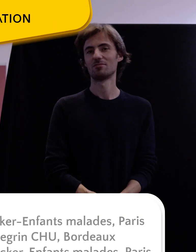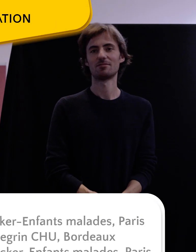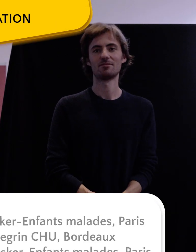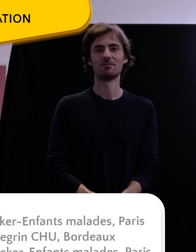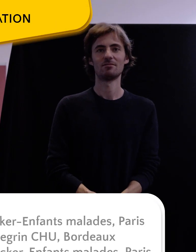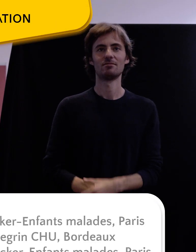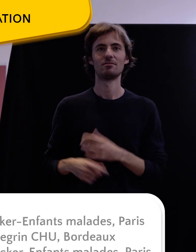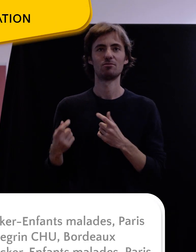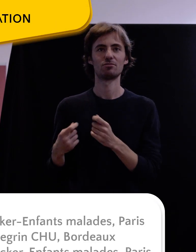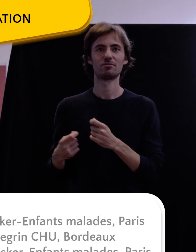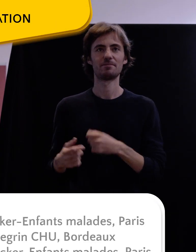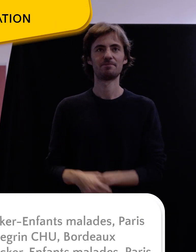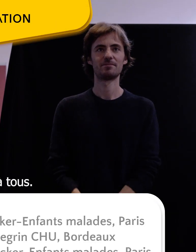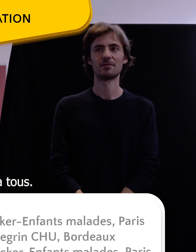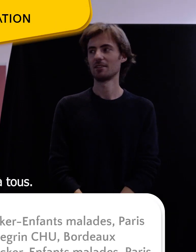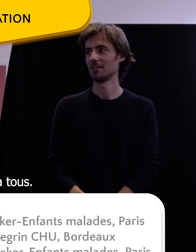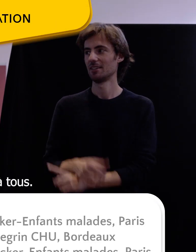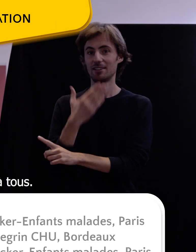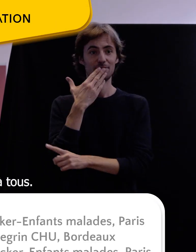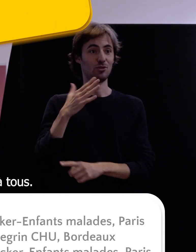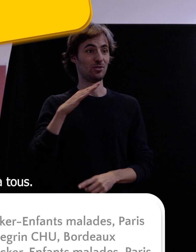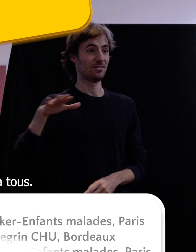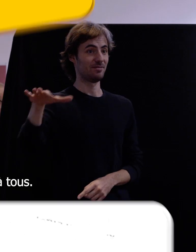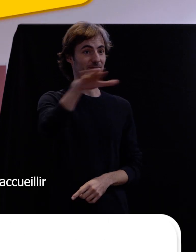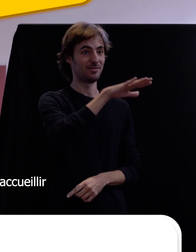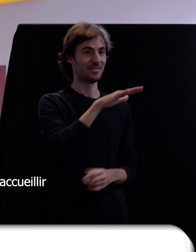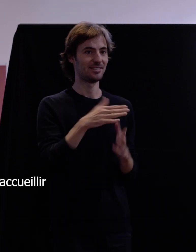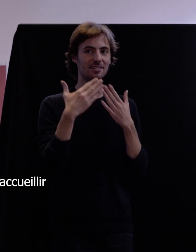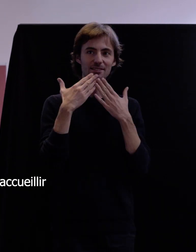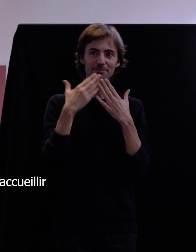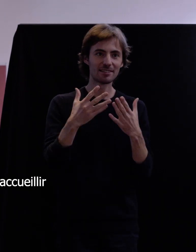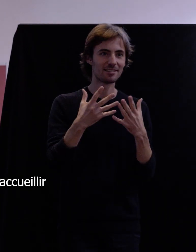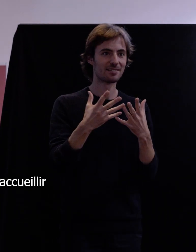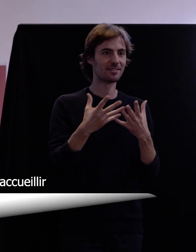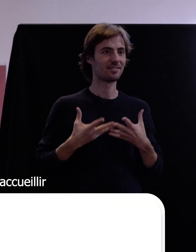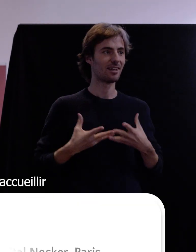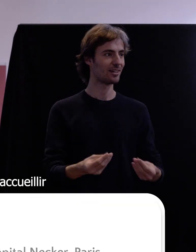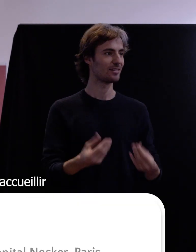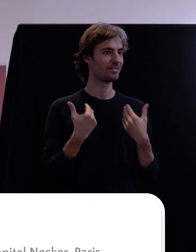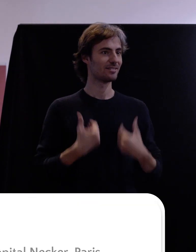Ouais, ok, super. Bonjour à tous, merci de m'accueillir